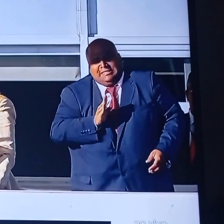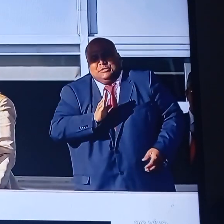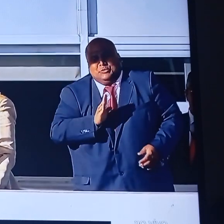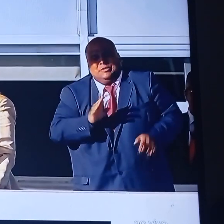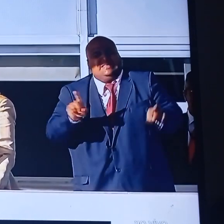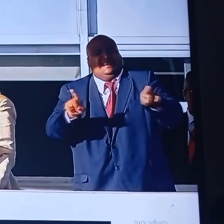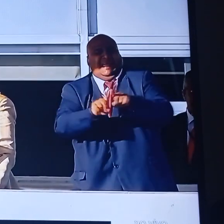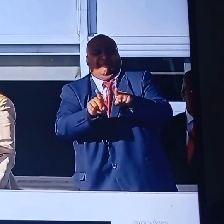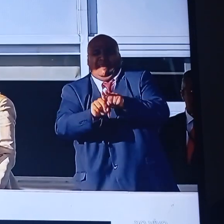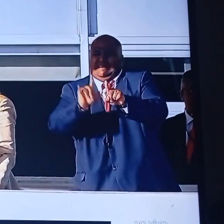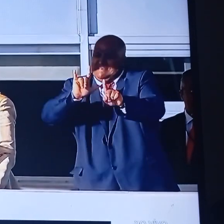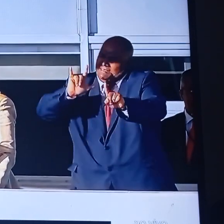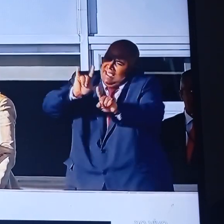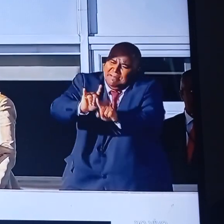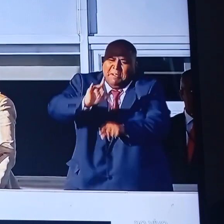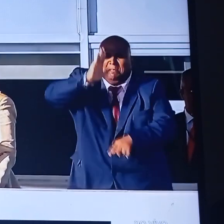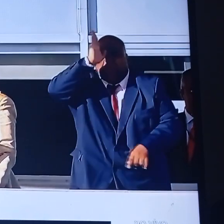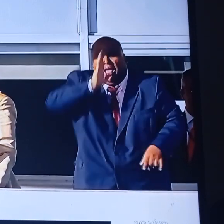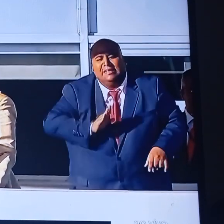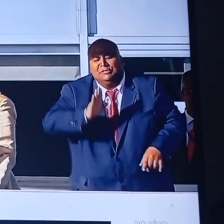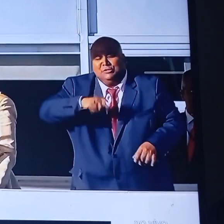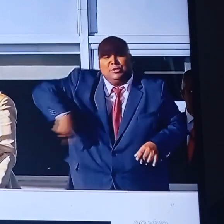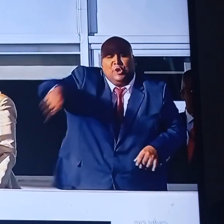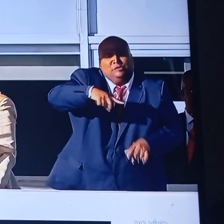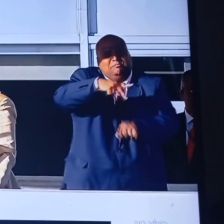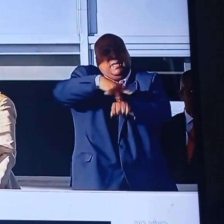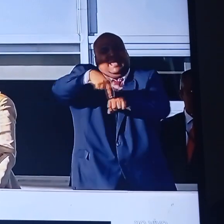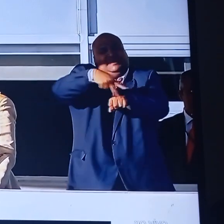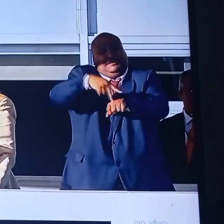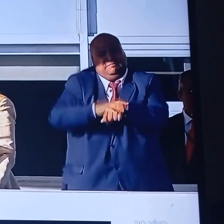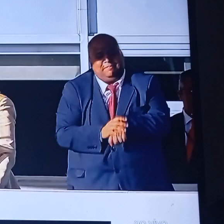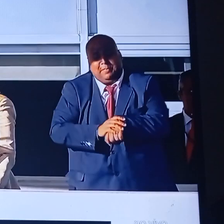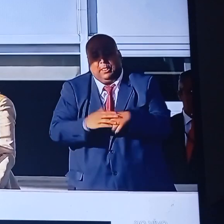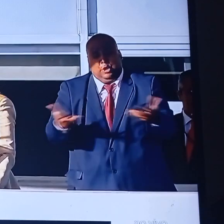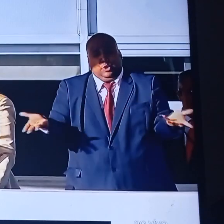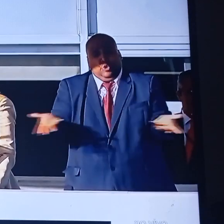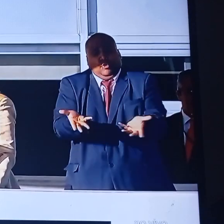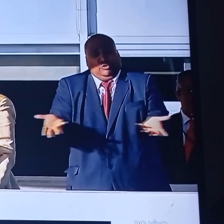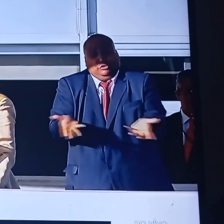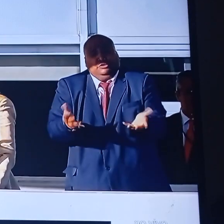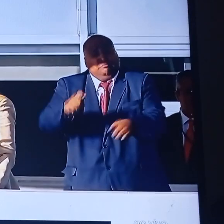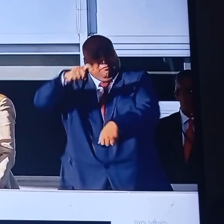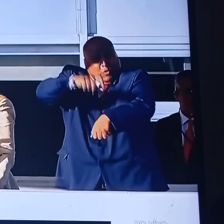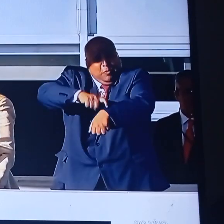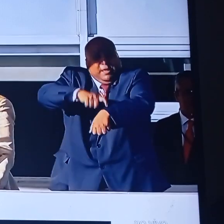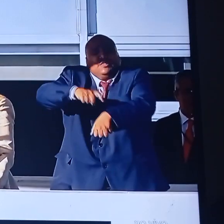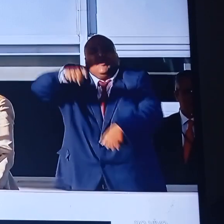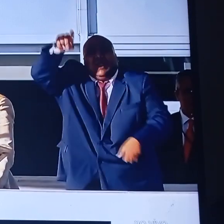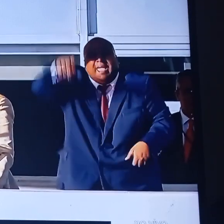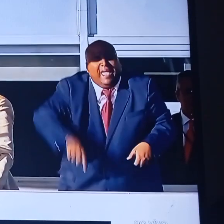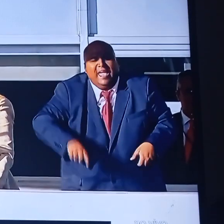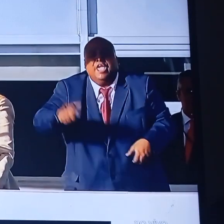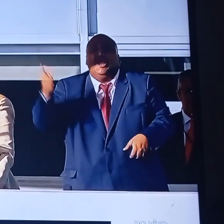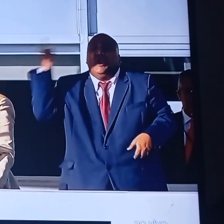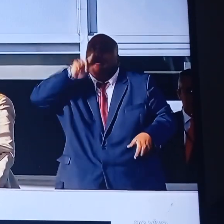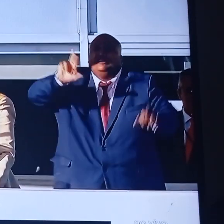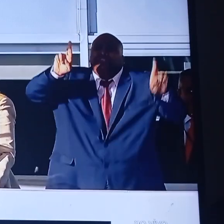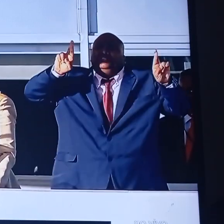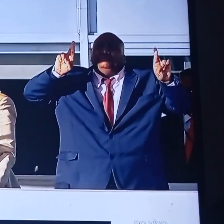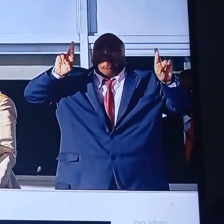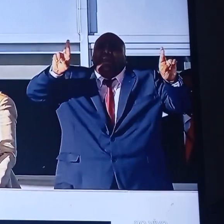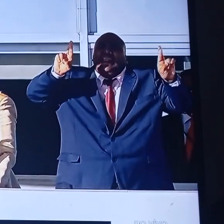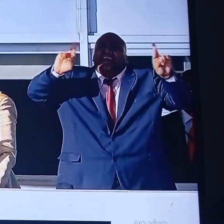fé inquebrantável em nosso povo. Agora é hora de reacendermos a chama da